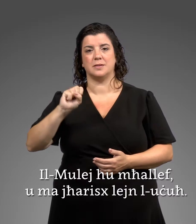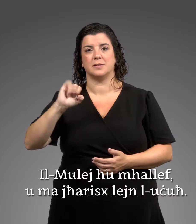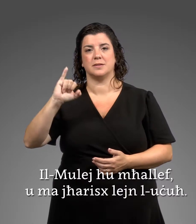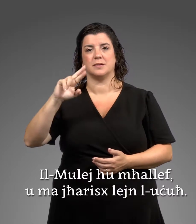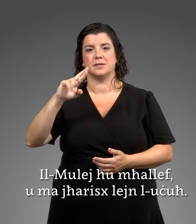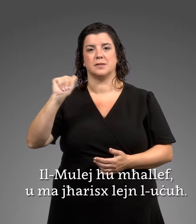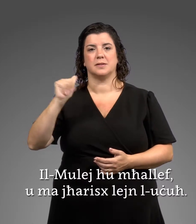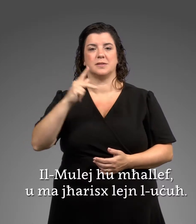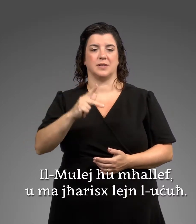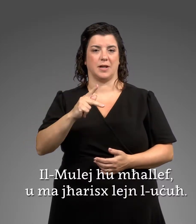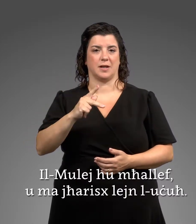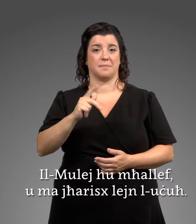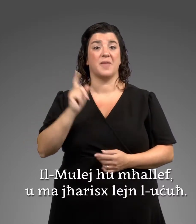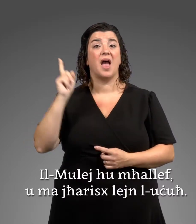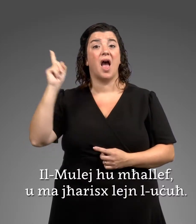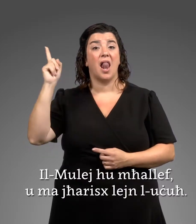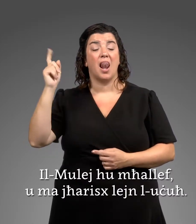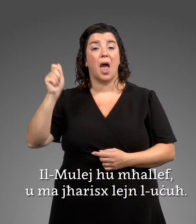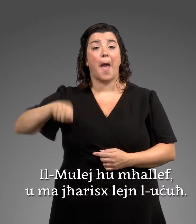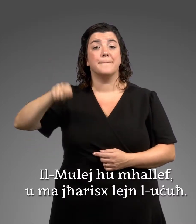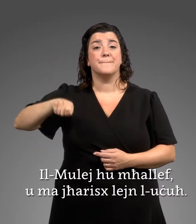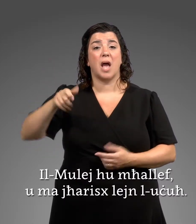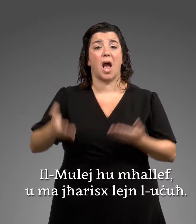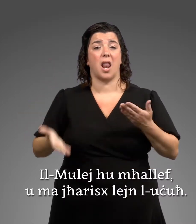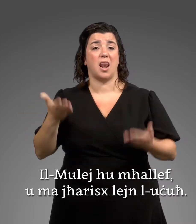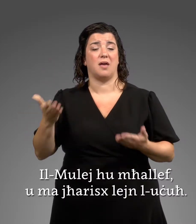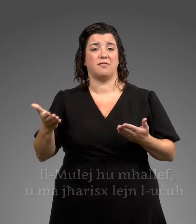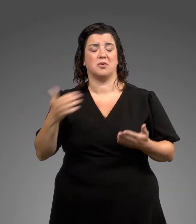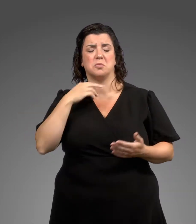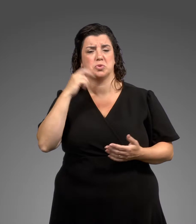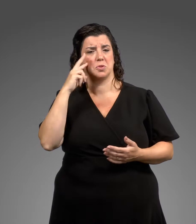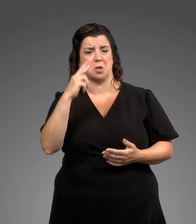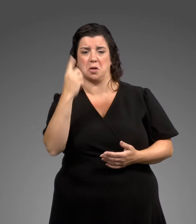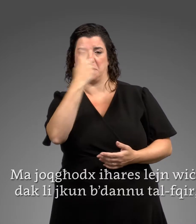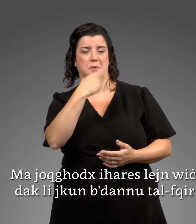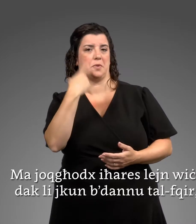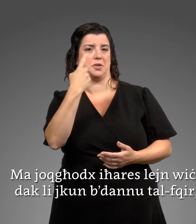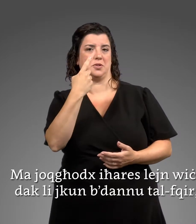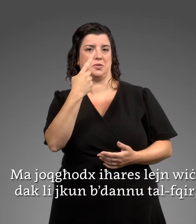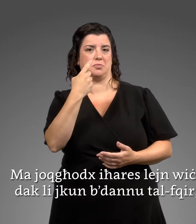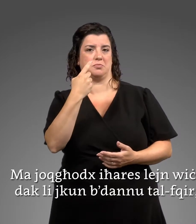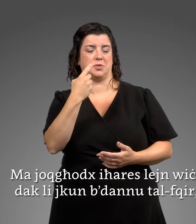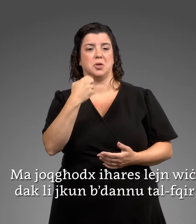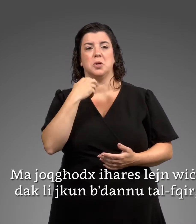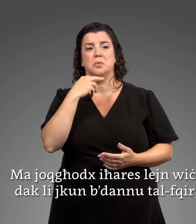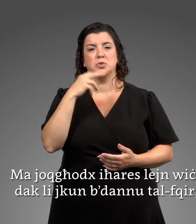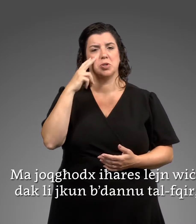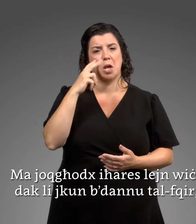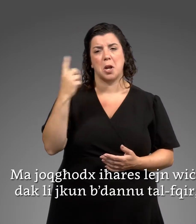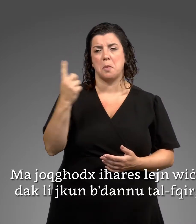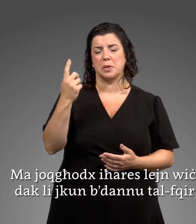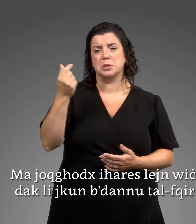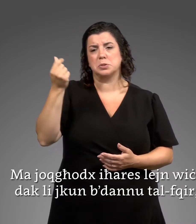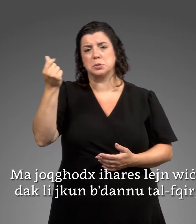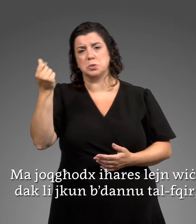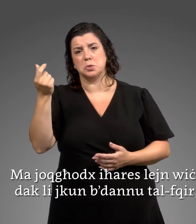Il-mulej u mħcħaliff u maħi ħar-Islien l-ċ için Ma jğuċġħ iaħ-ħar-Islien switch dak li je kun